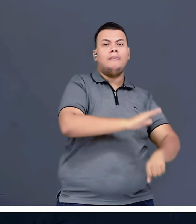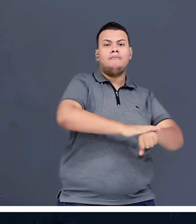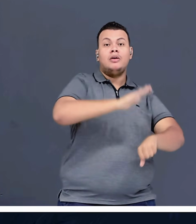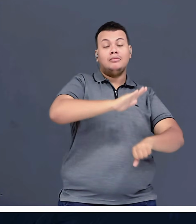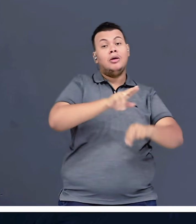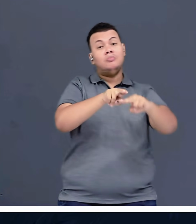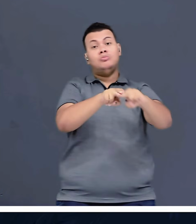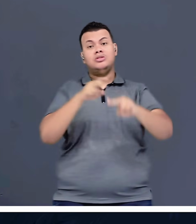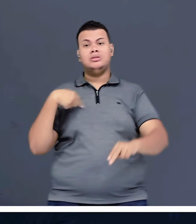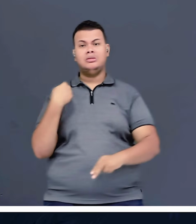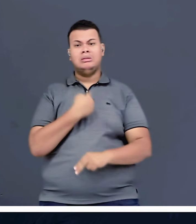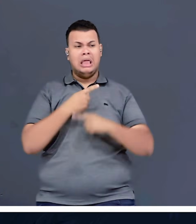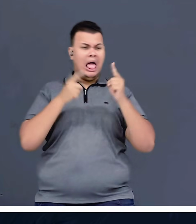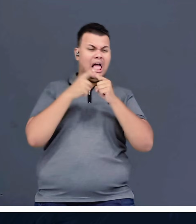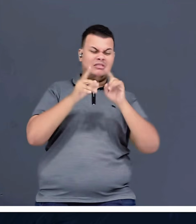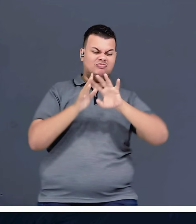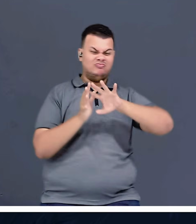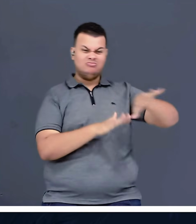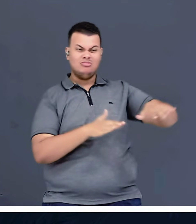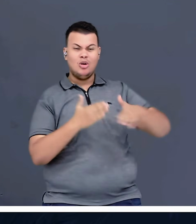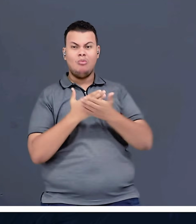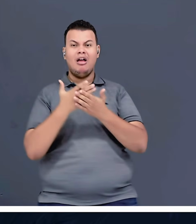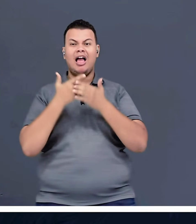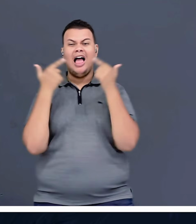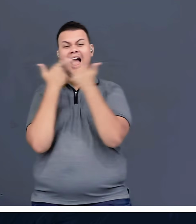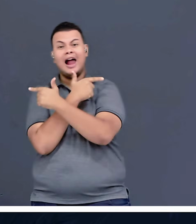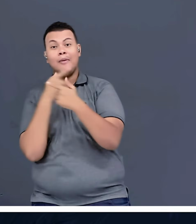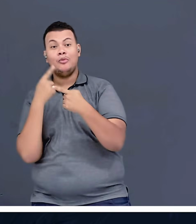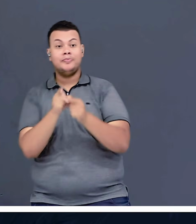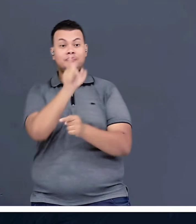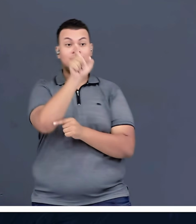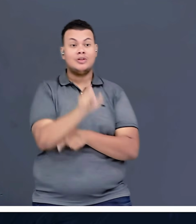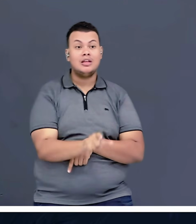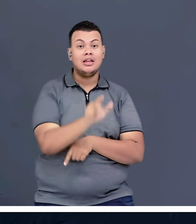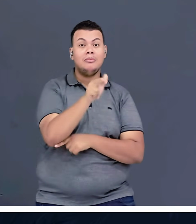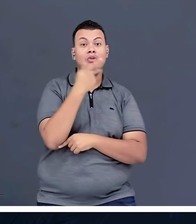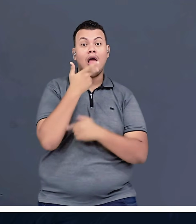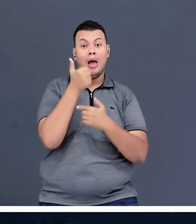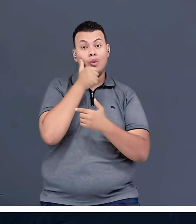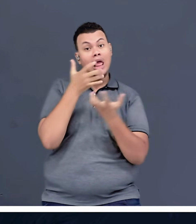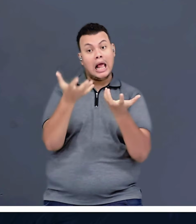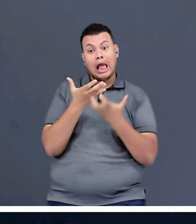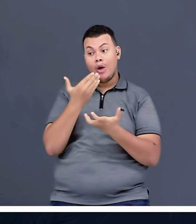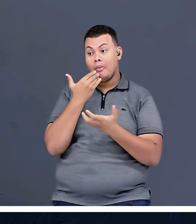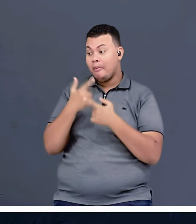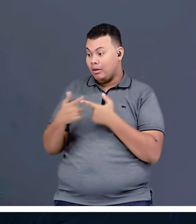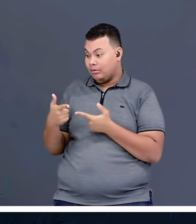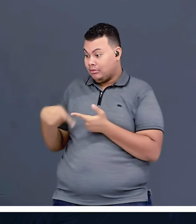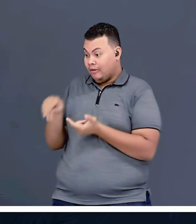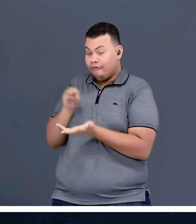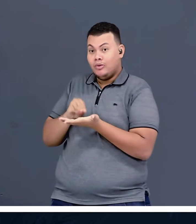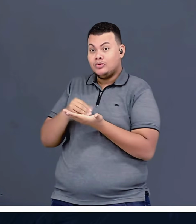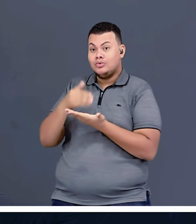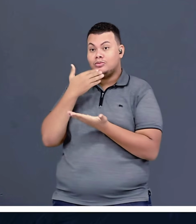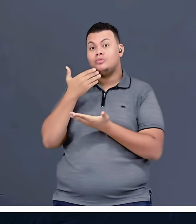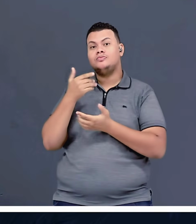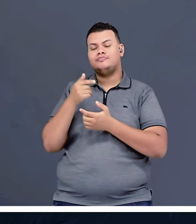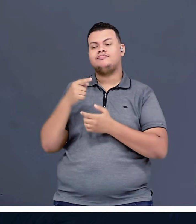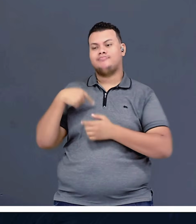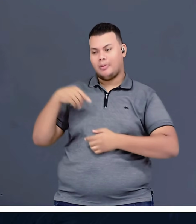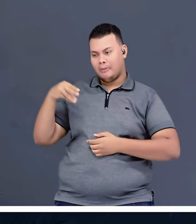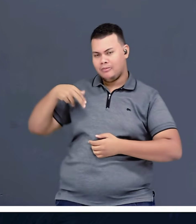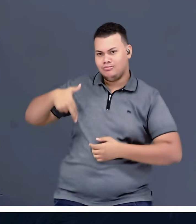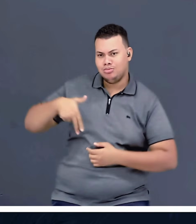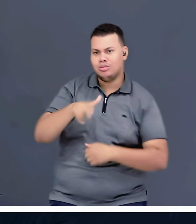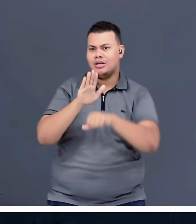da situação. A gente não estava rindo da irmã. O que a gente estava rindo é que a irmã disse que queria, mas não tinha mais como fazer. A minha mãe convenceu a irmã de